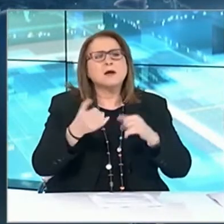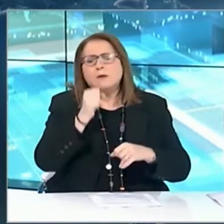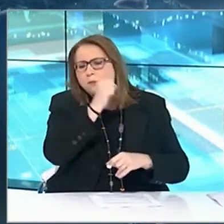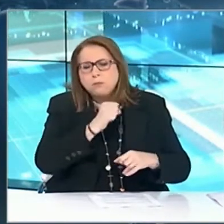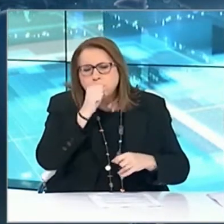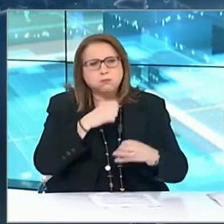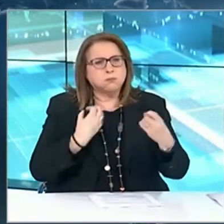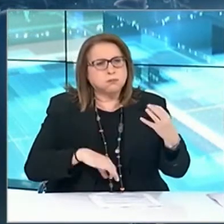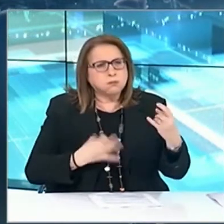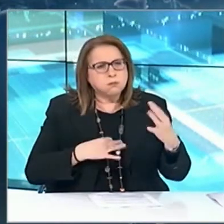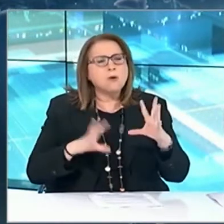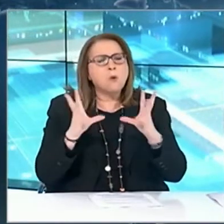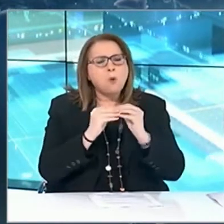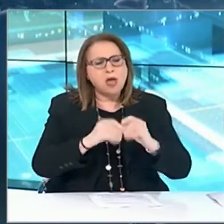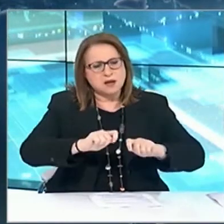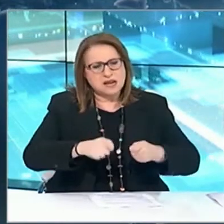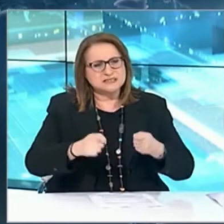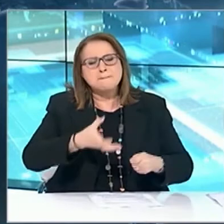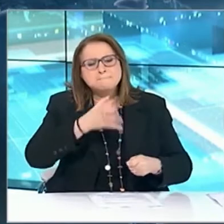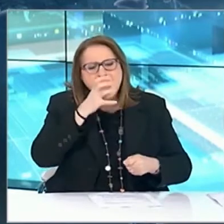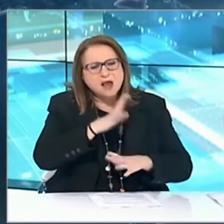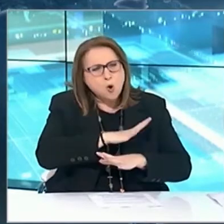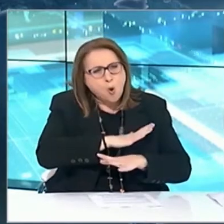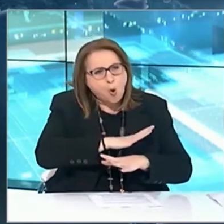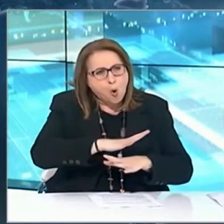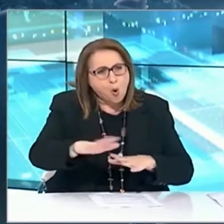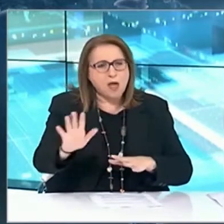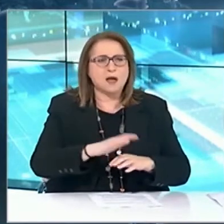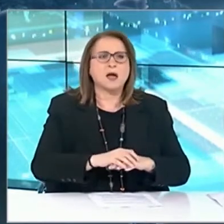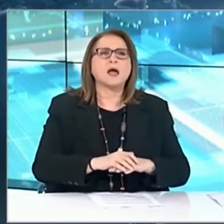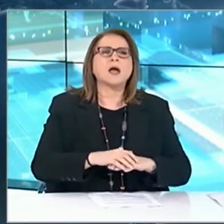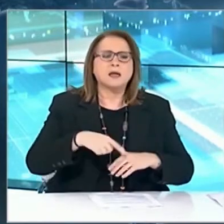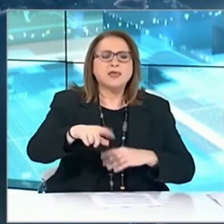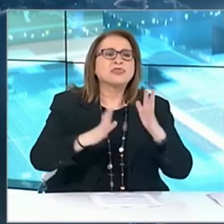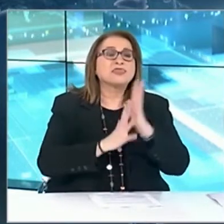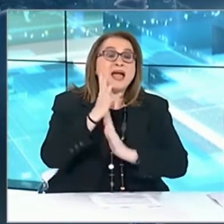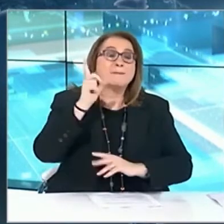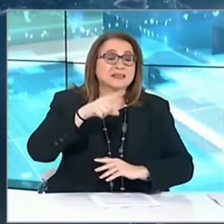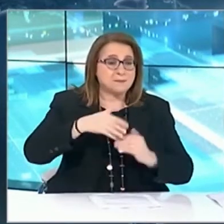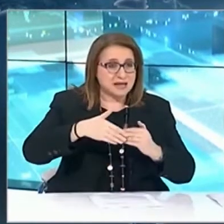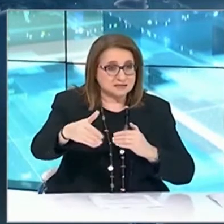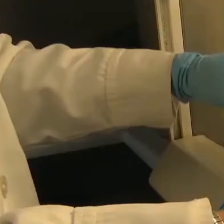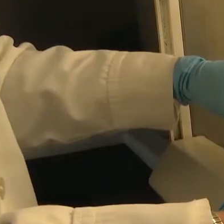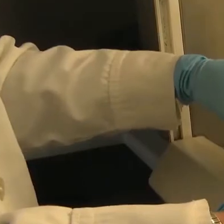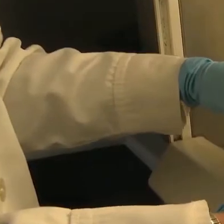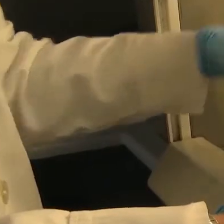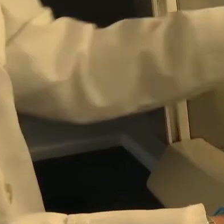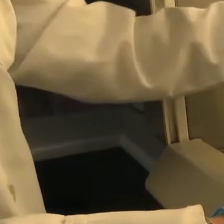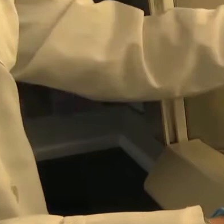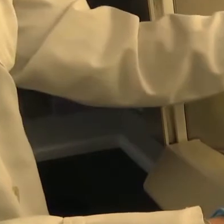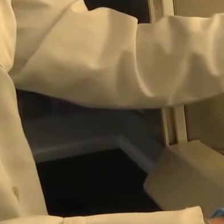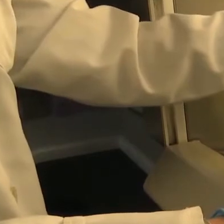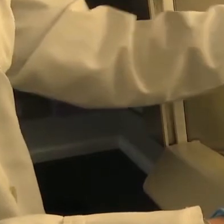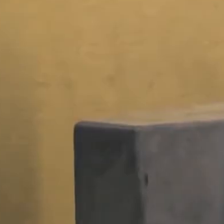μέρες. Η λειτουργία μουσείων και αρχαιολογικών χώρων θα γίνει σύμφωνα με τις συστάσεις του Υπουργείου Πολιτισμού. Ο